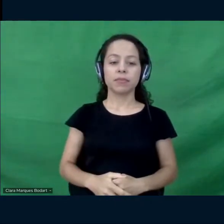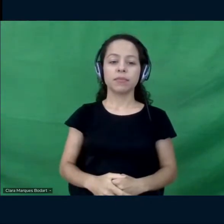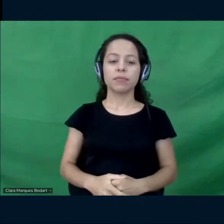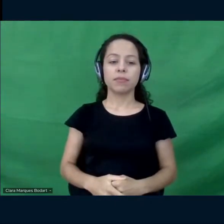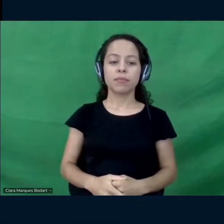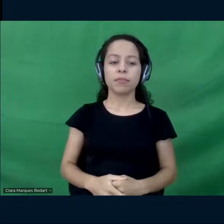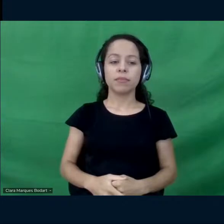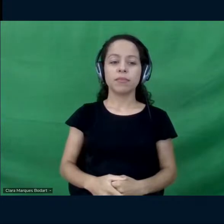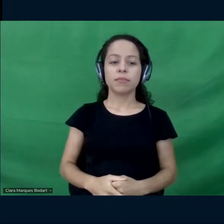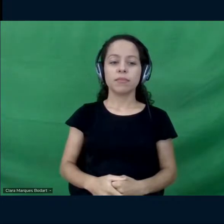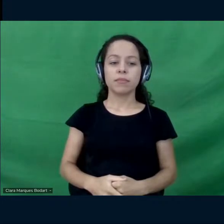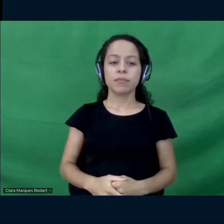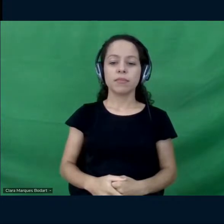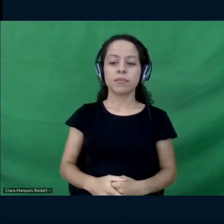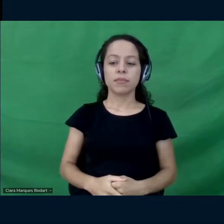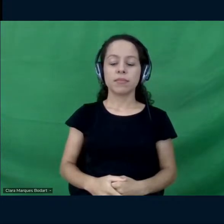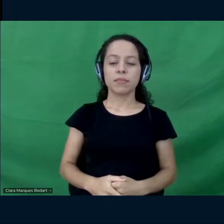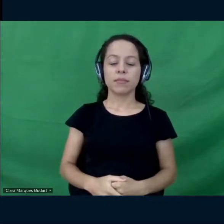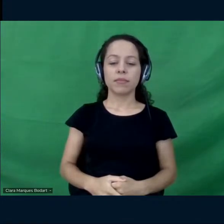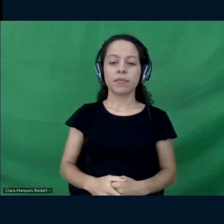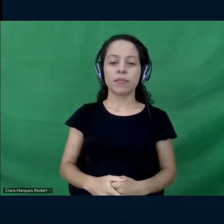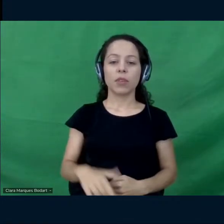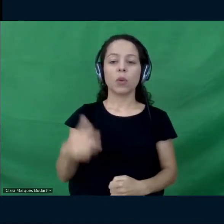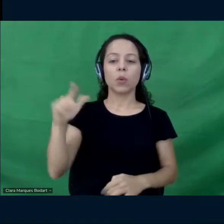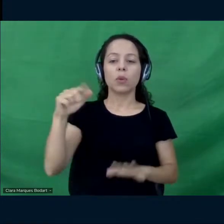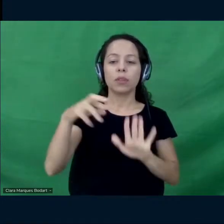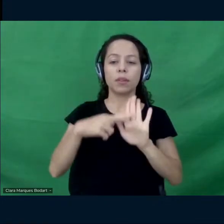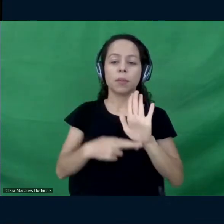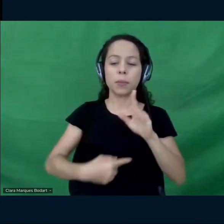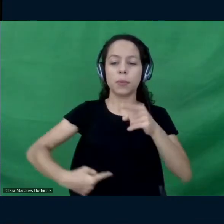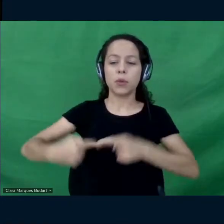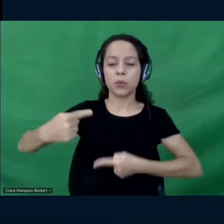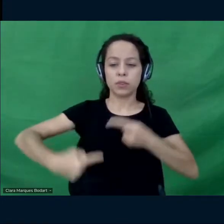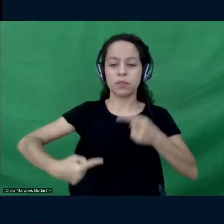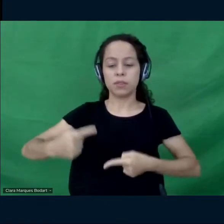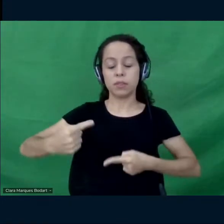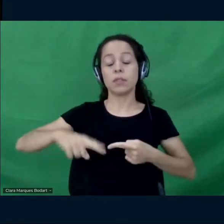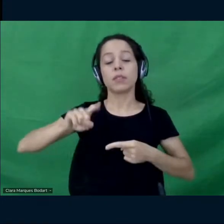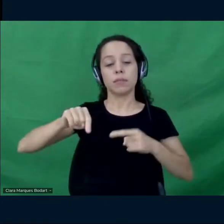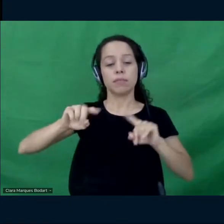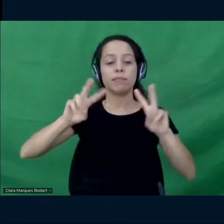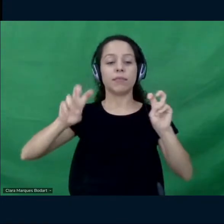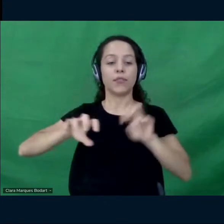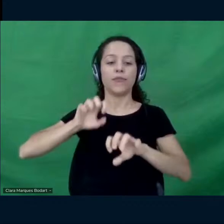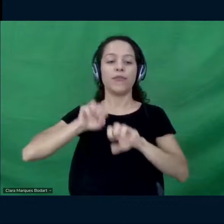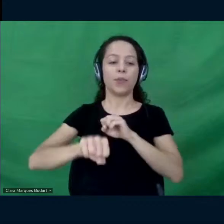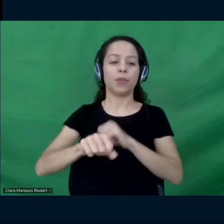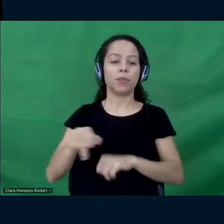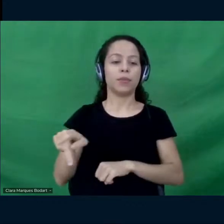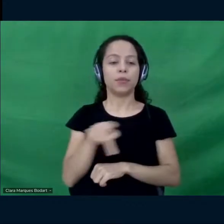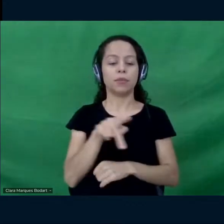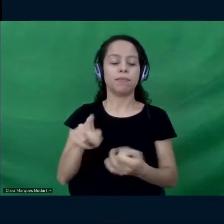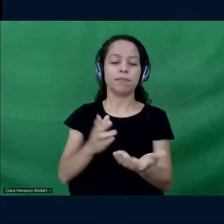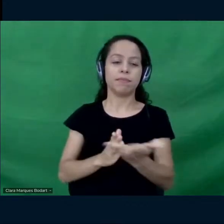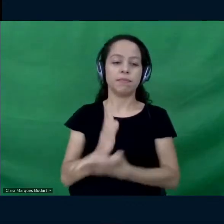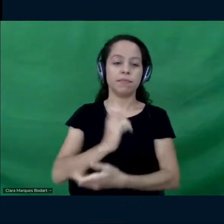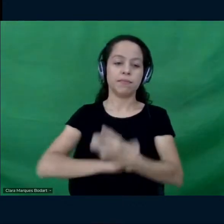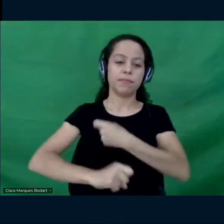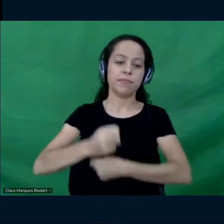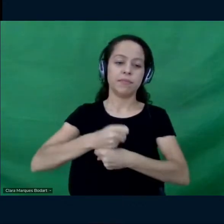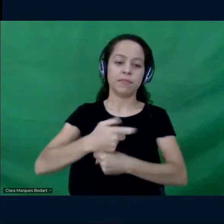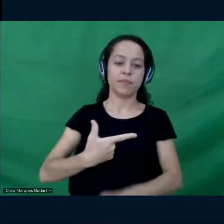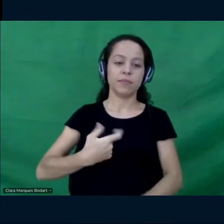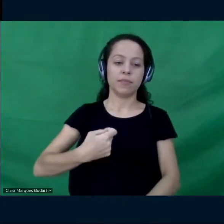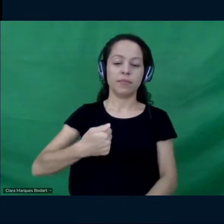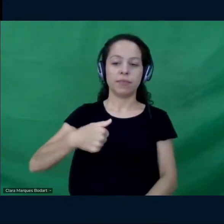E a outra política regressiva é a de formação de professores, aprovada em 2019, né? A resolução de